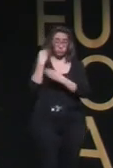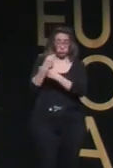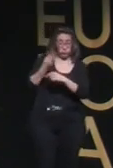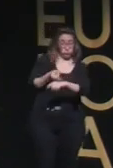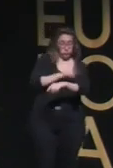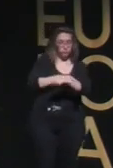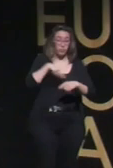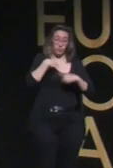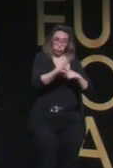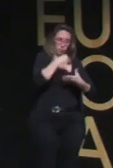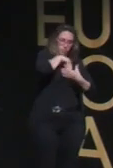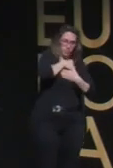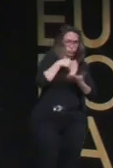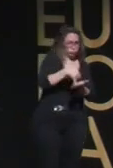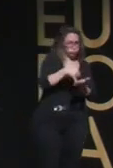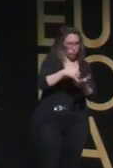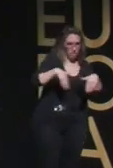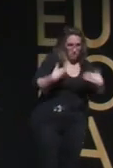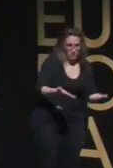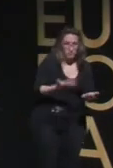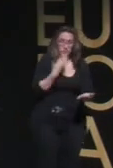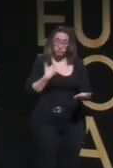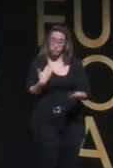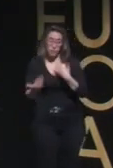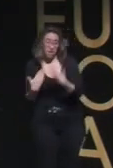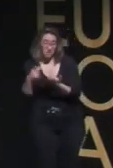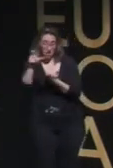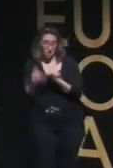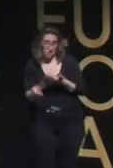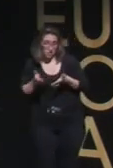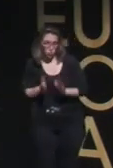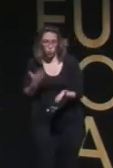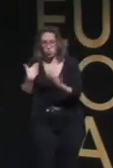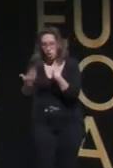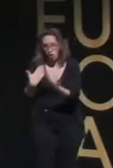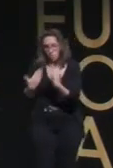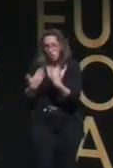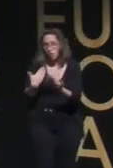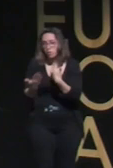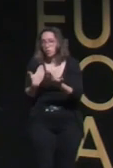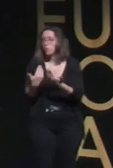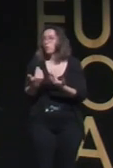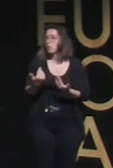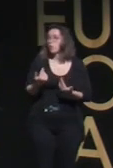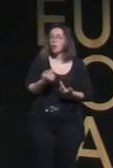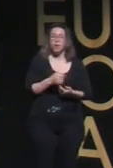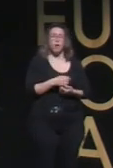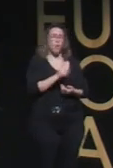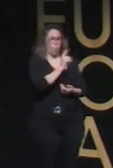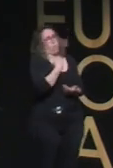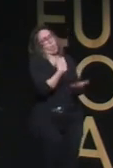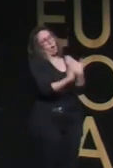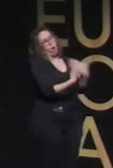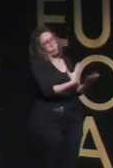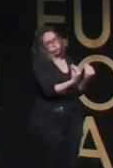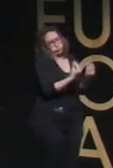ser por dentro. Y cuanto más vayamos a hablar con ellos, hablar, no es interrogar, ¿vale? No, es que yo hablo mucho con mi hijo y con mi hija. Le preguntas